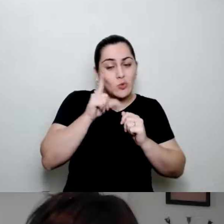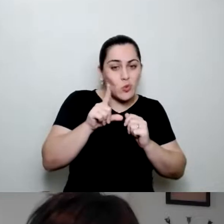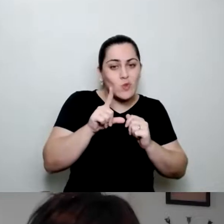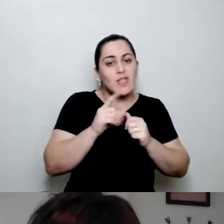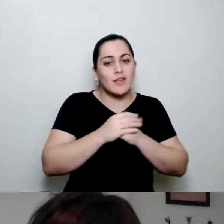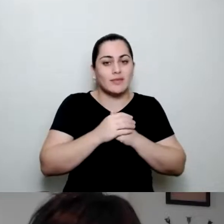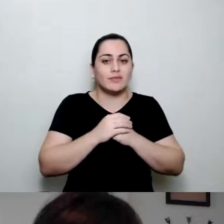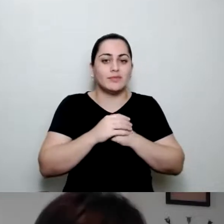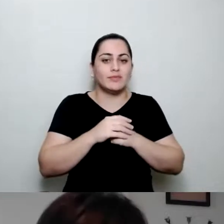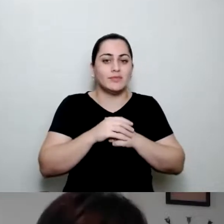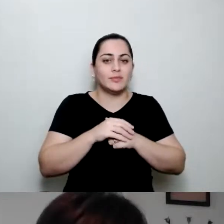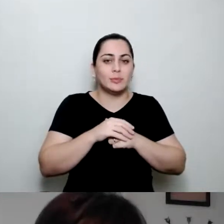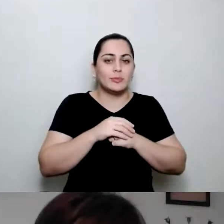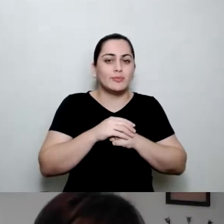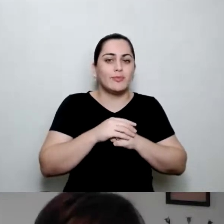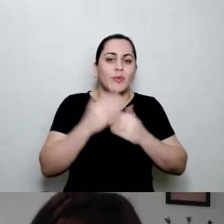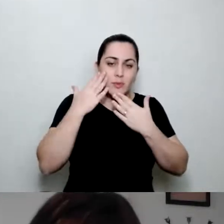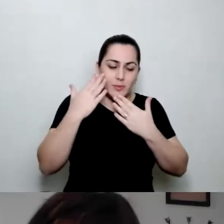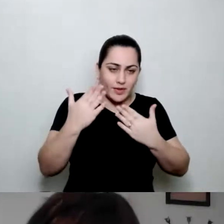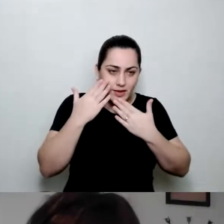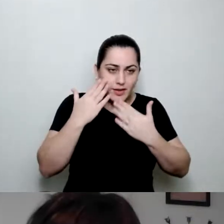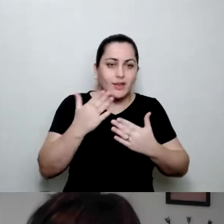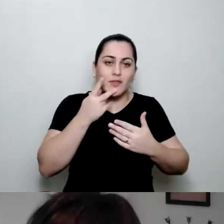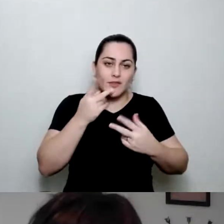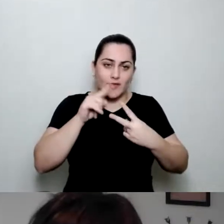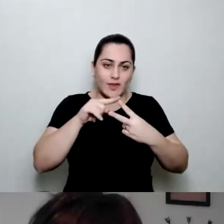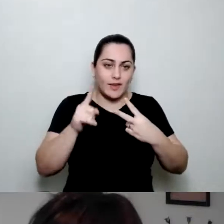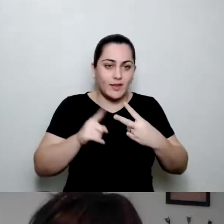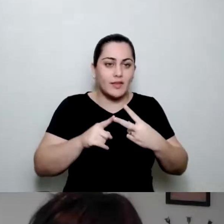tempo. Obrigada, antes de tudo, pelas falas.